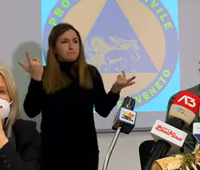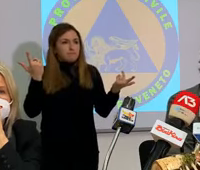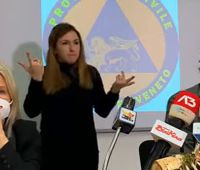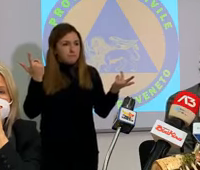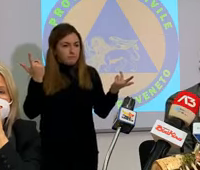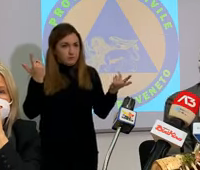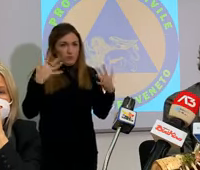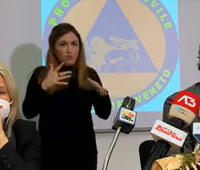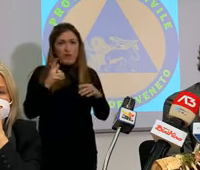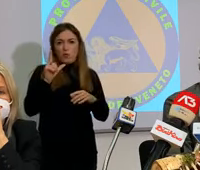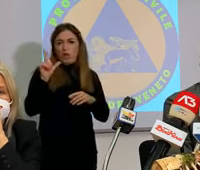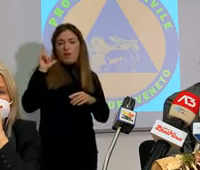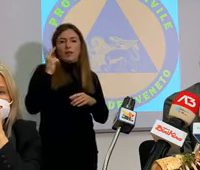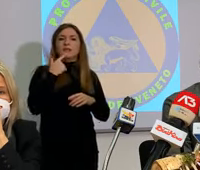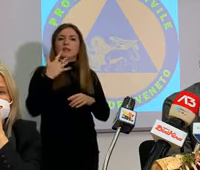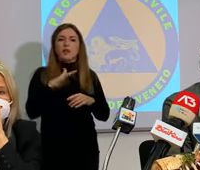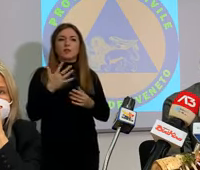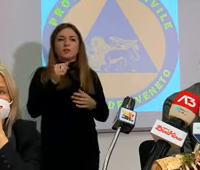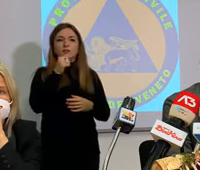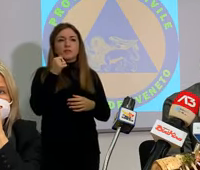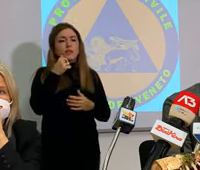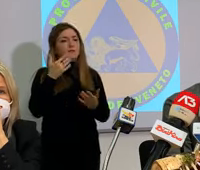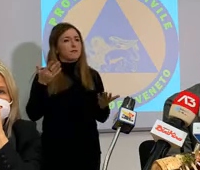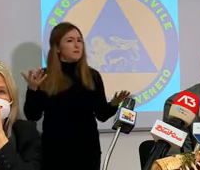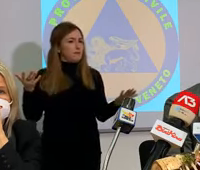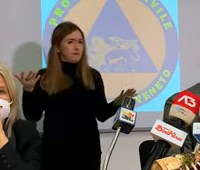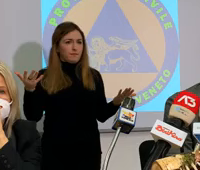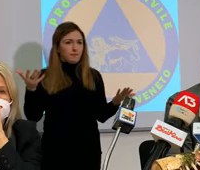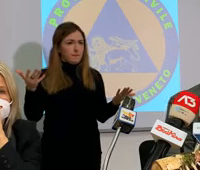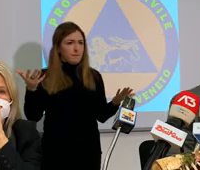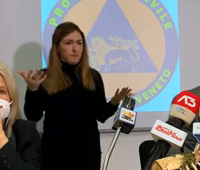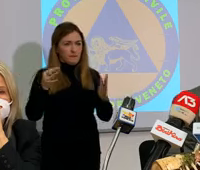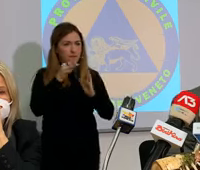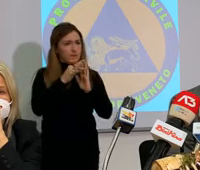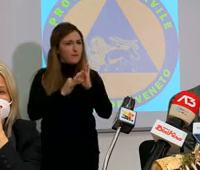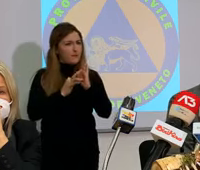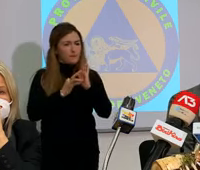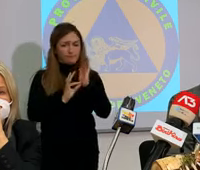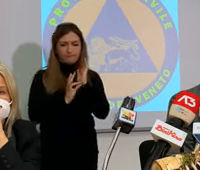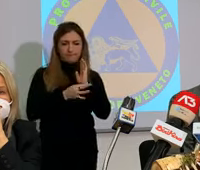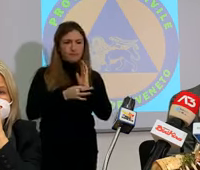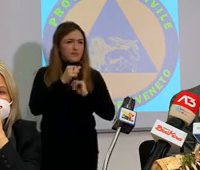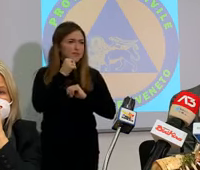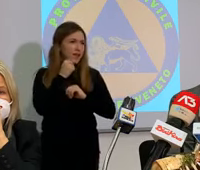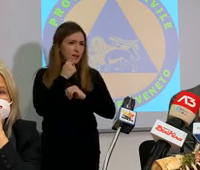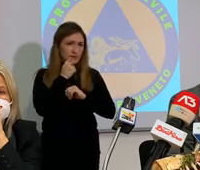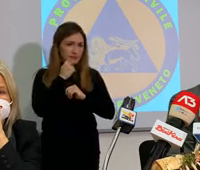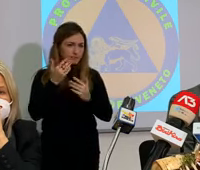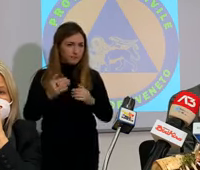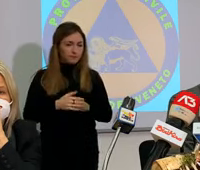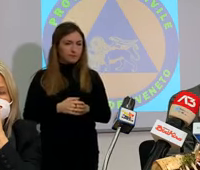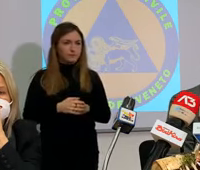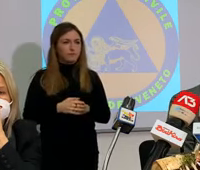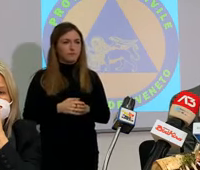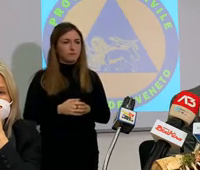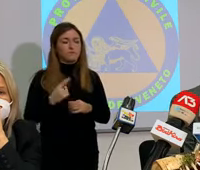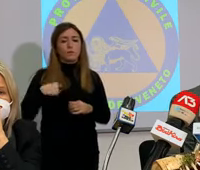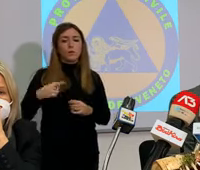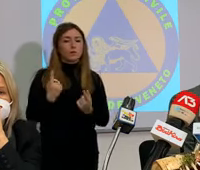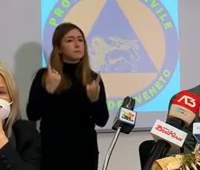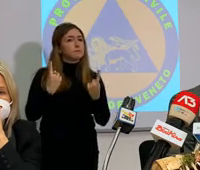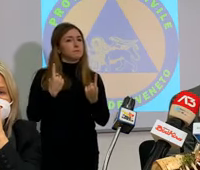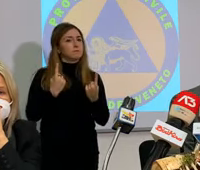giorno ancora luna dire l'avete facevano adottate dell'header scusate delle restrizioni e noi abbiamo atteso semplicemente perché